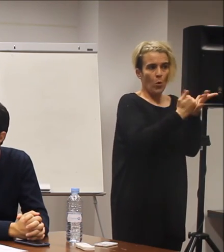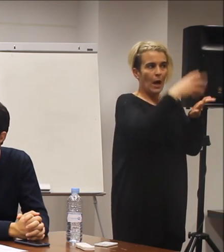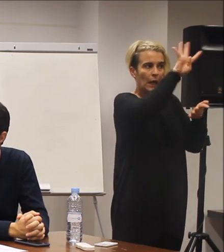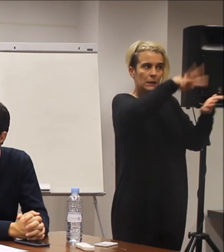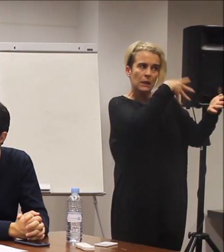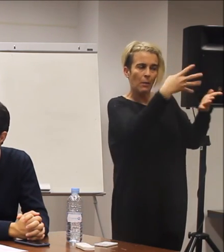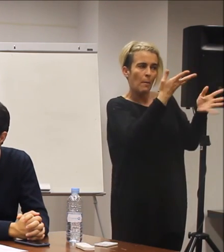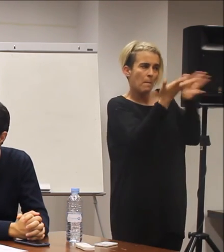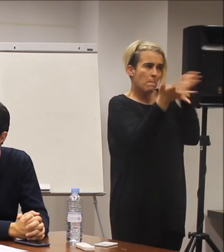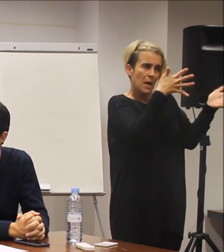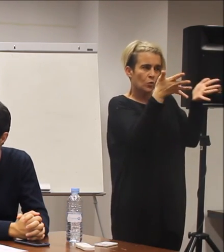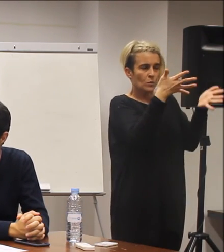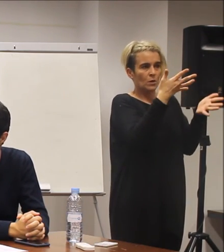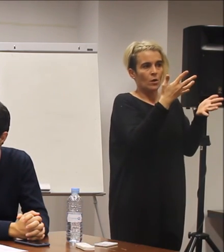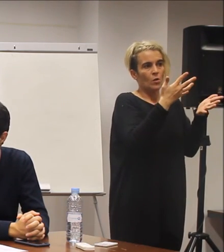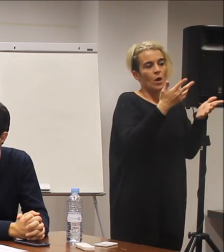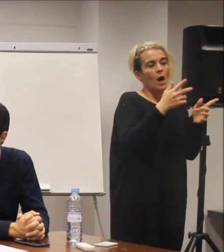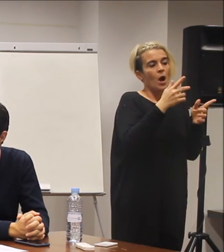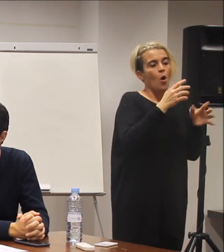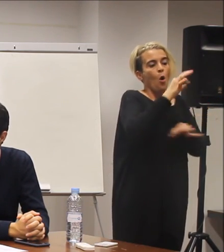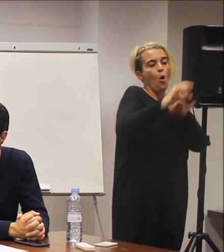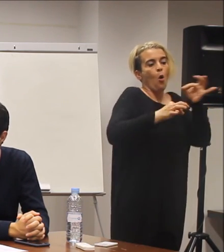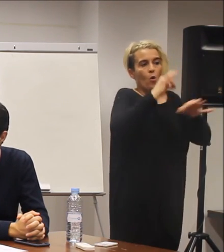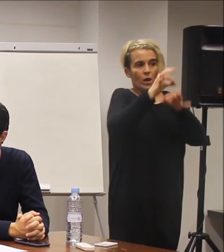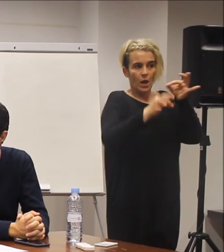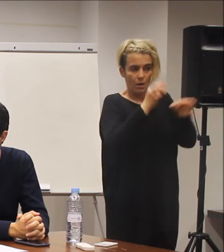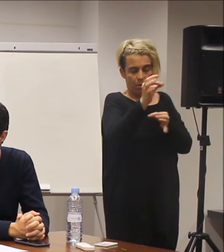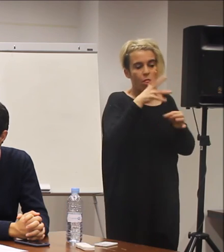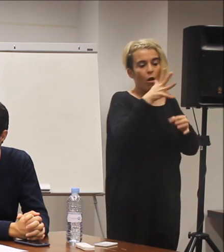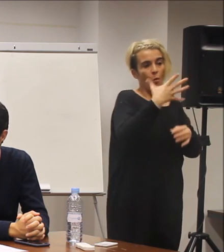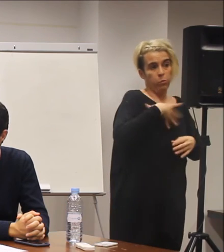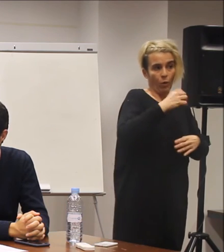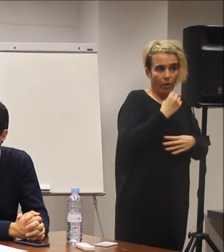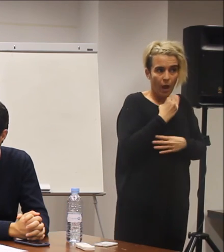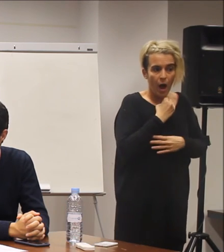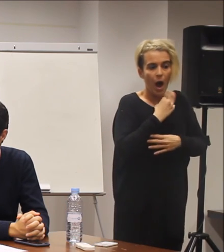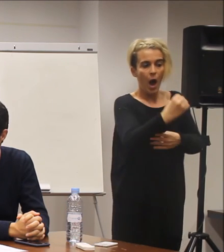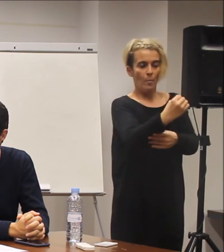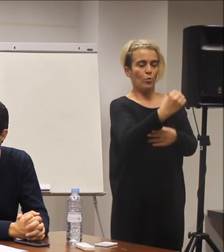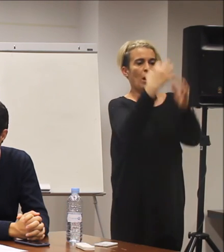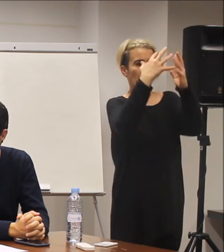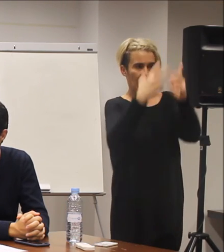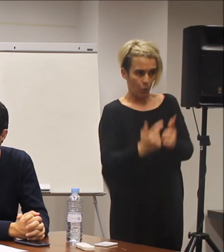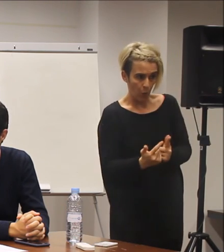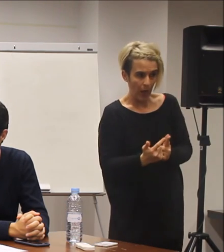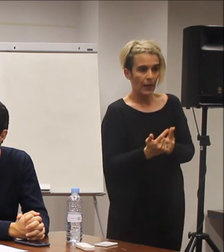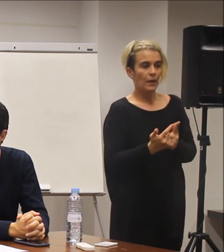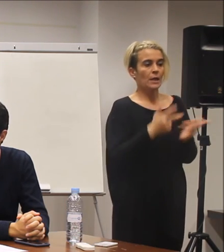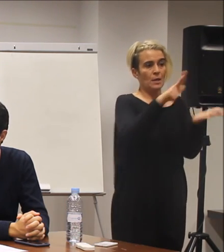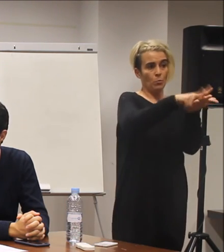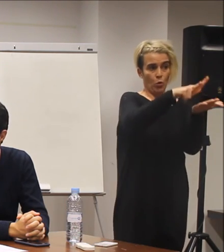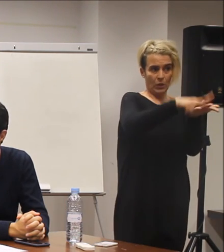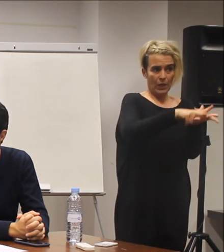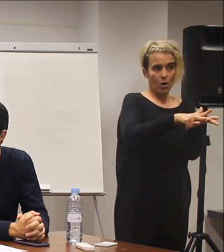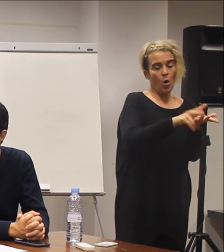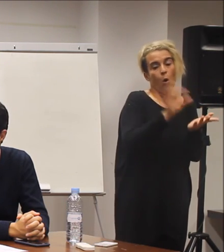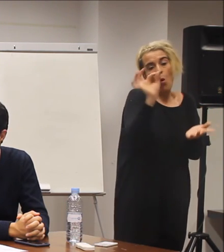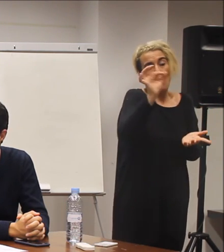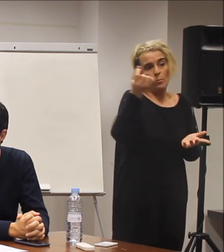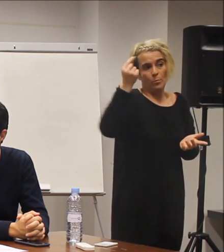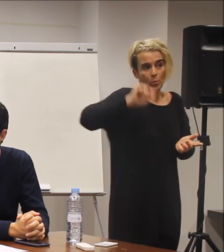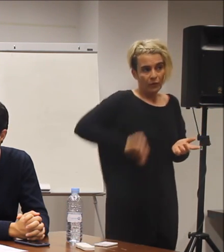estimación. Es verdad que también hay organizaciones que os ayudan con la plataforma de afectados por las hipotecas y luego si acudís a algún